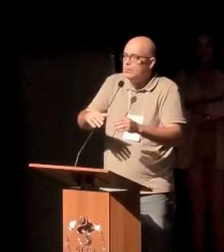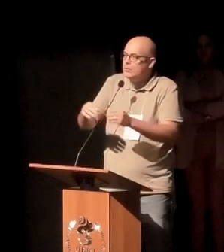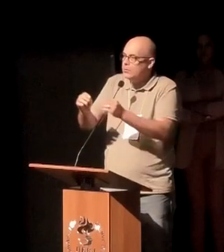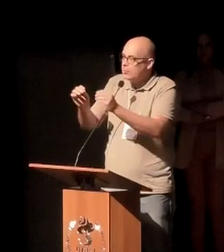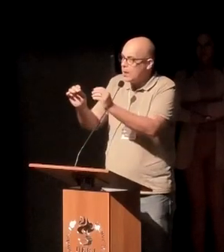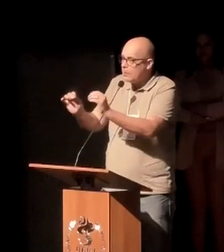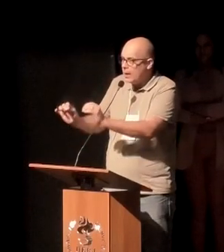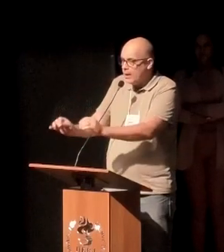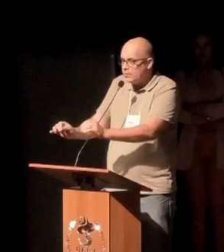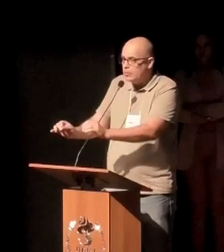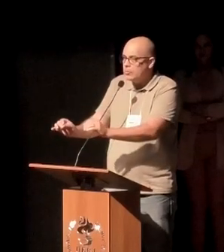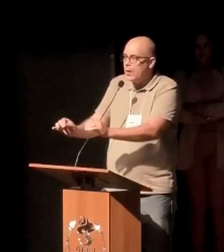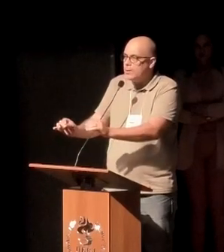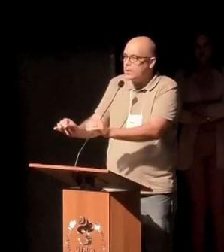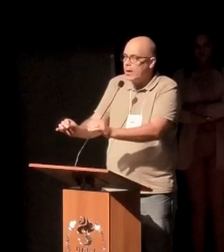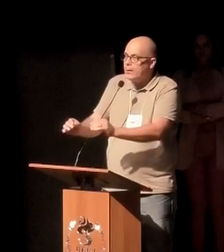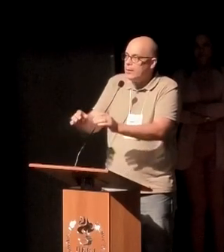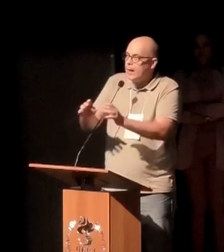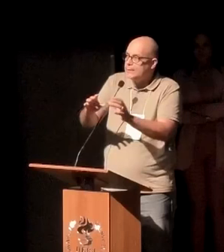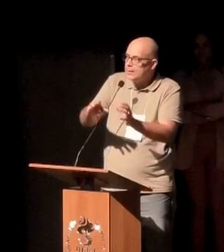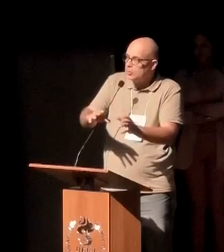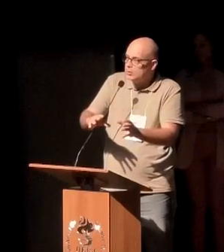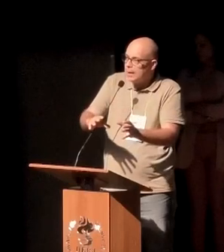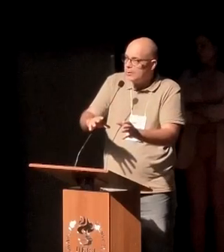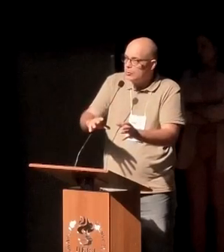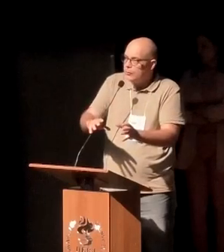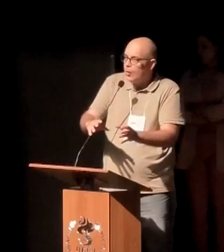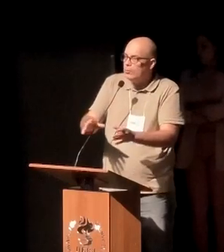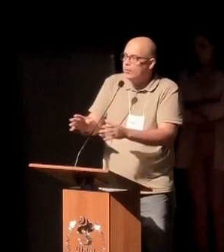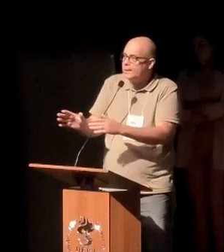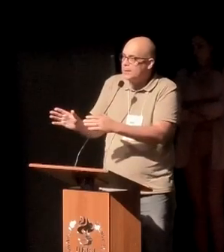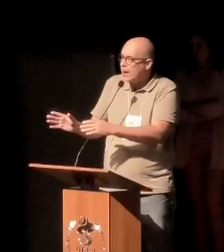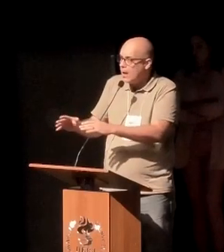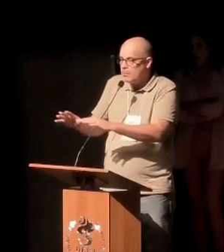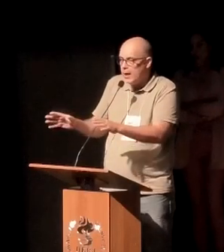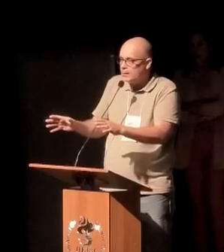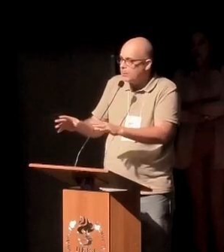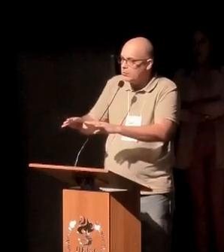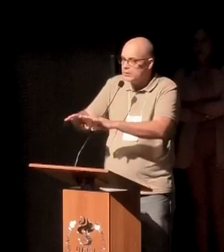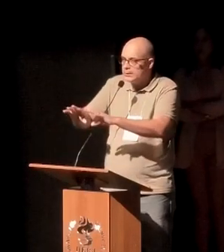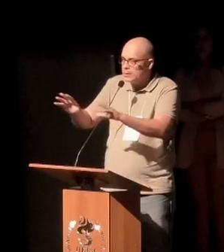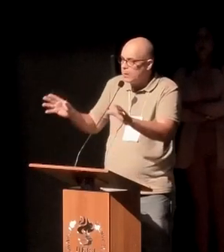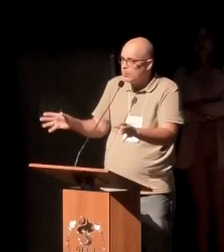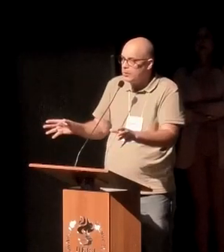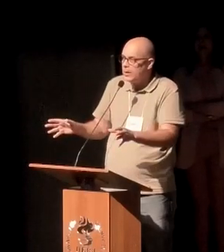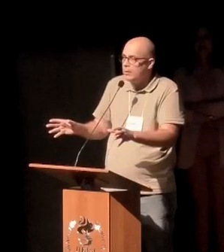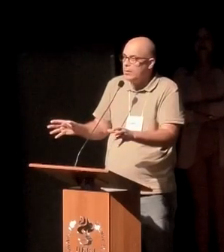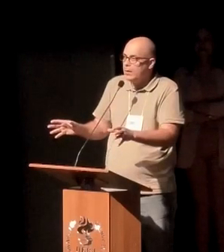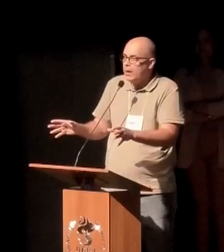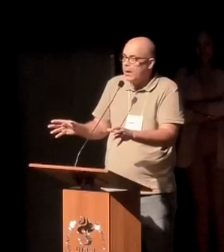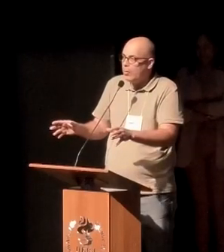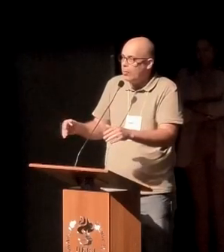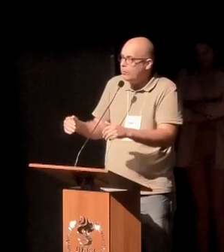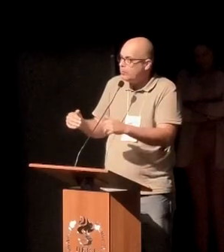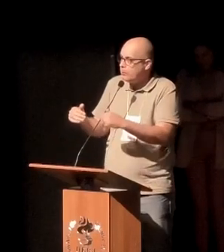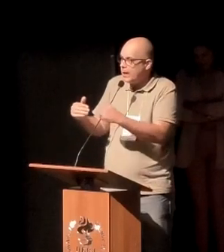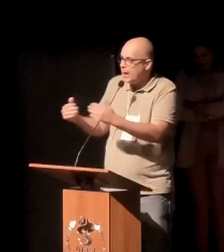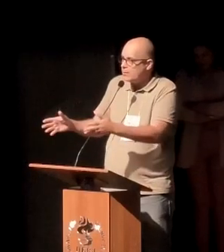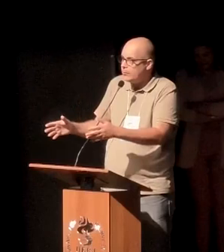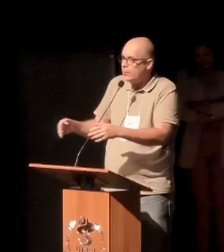vocês vão ter a palestra no site lá as redes sociais do fórum vai estar lá aberta para vocês também poder